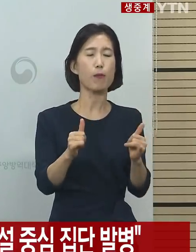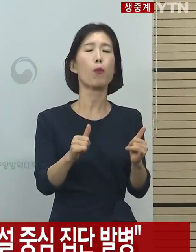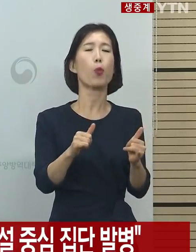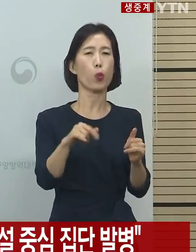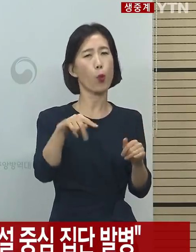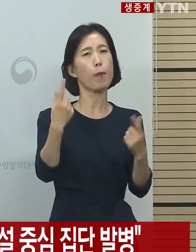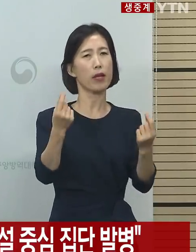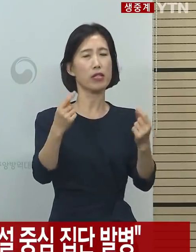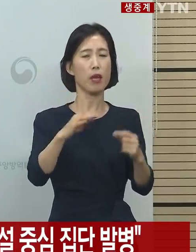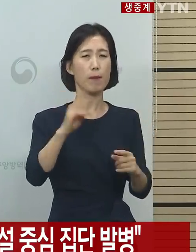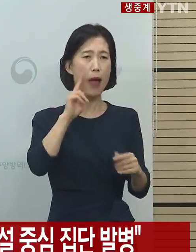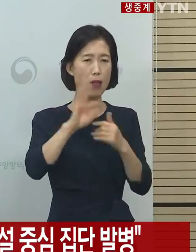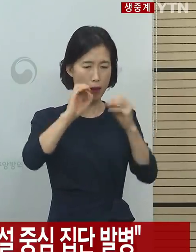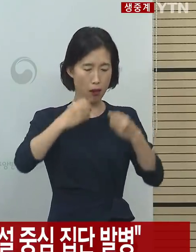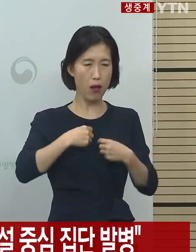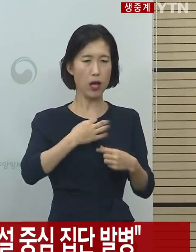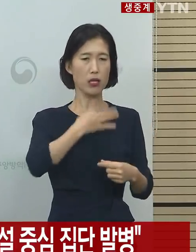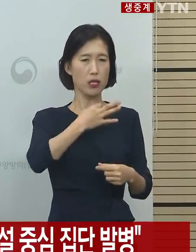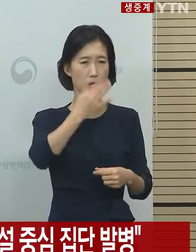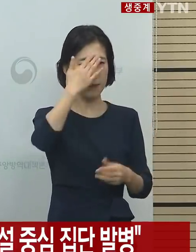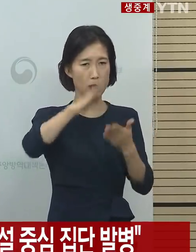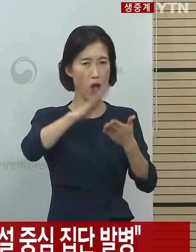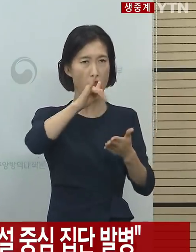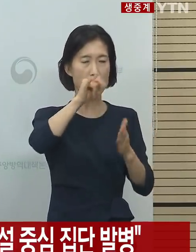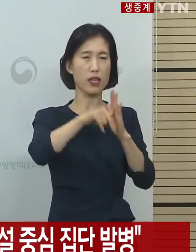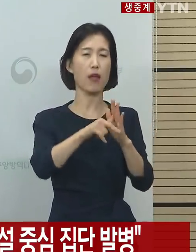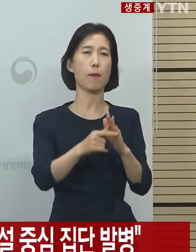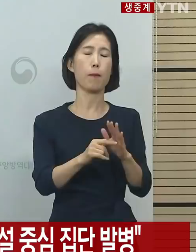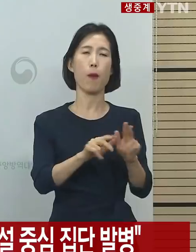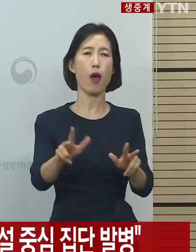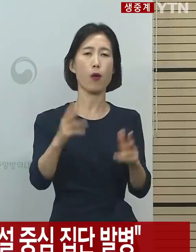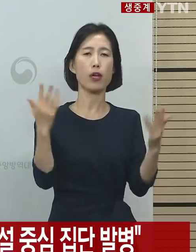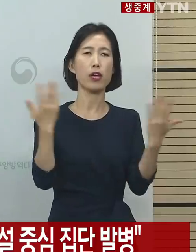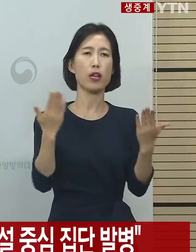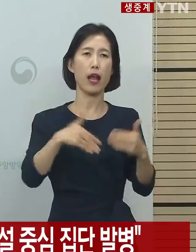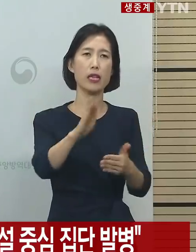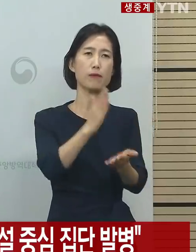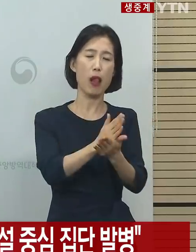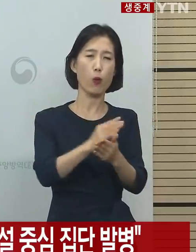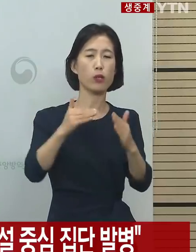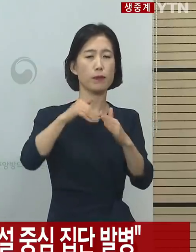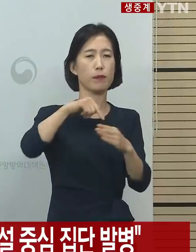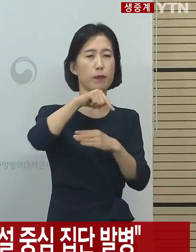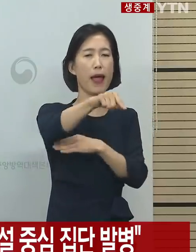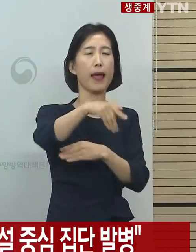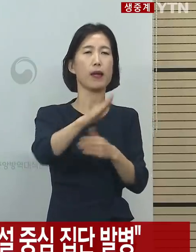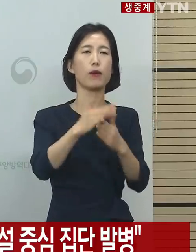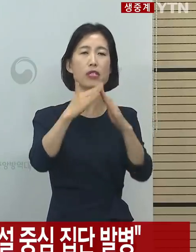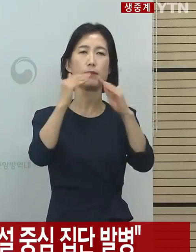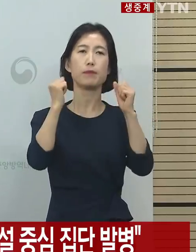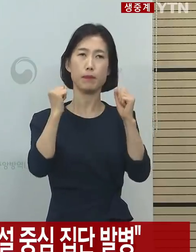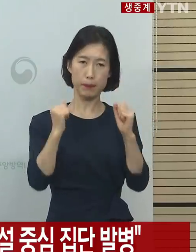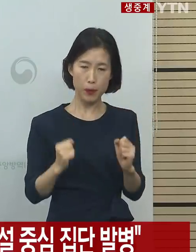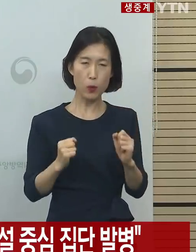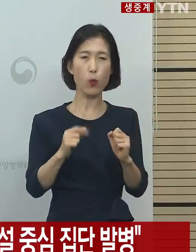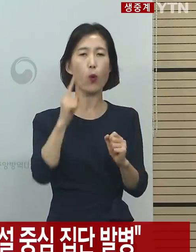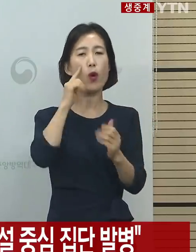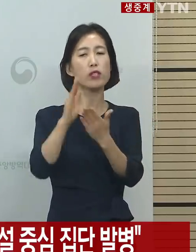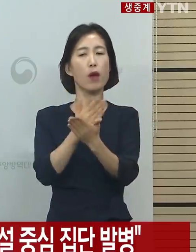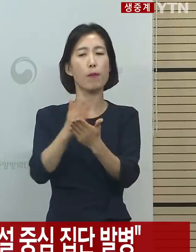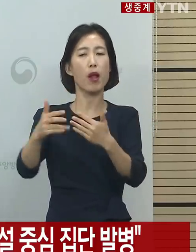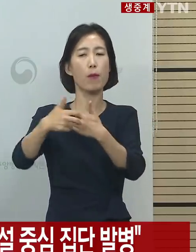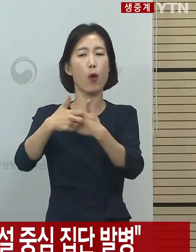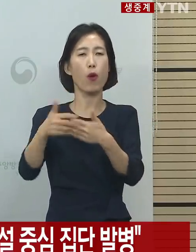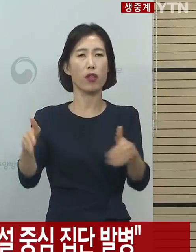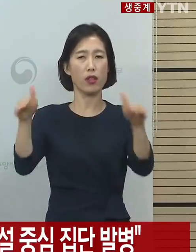혹시나 발열 또는 호흡기 증상이 있으면 즉시 출근을 중단하고 외출을 자제하고 선별검사를 받으실